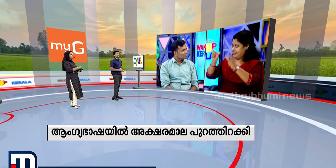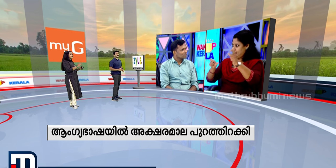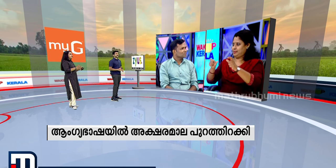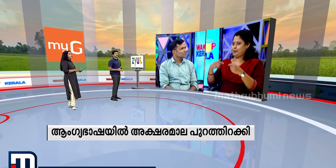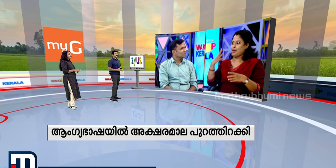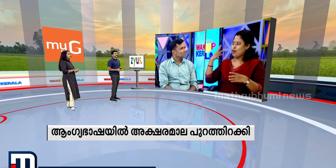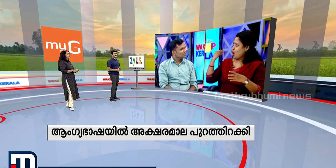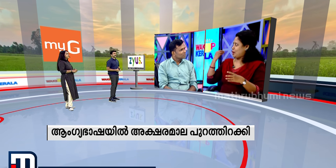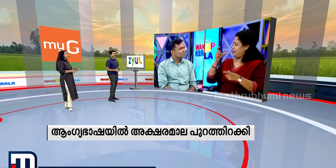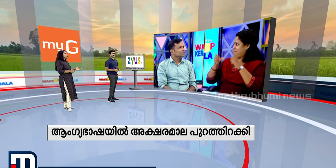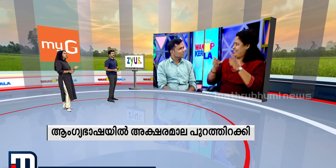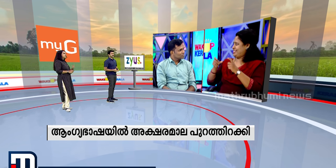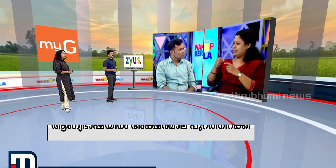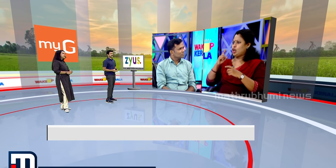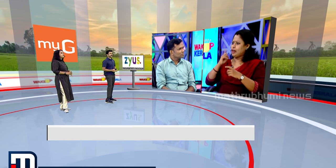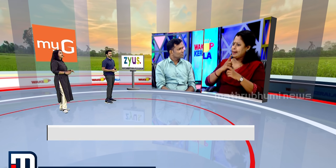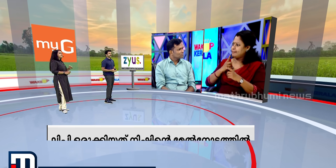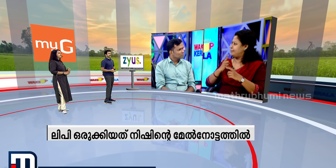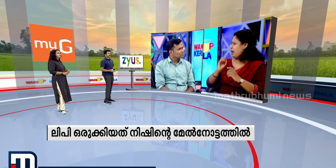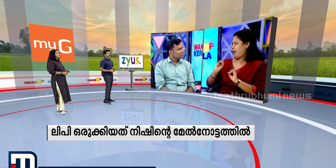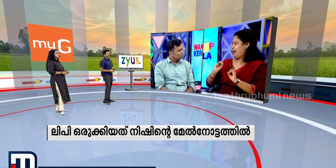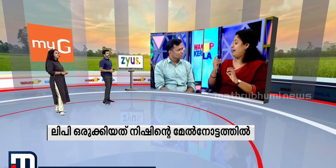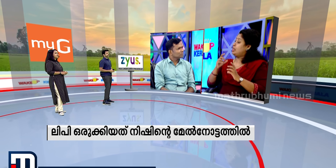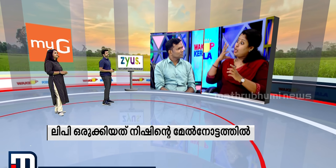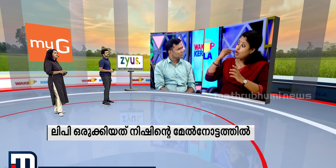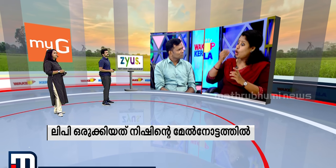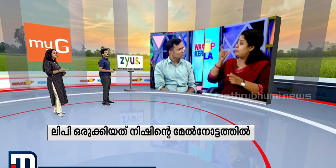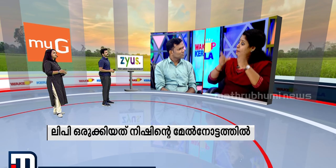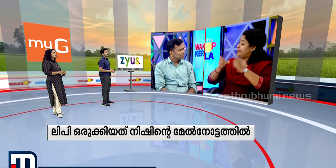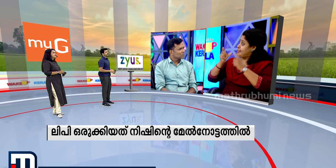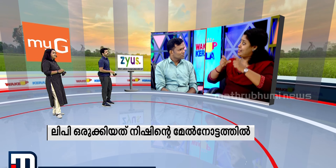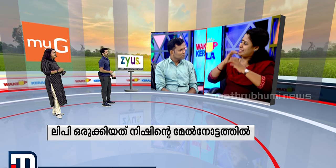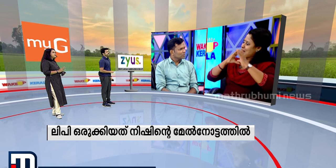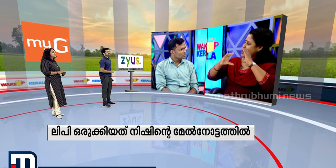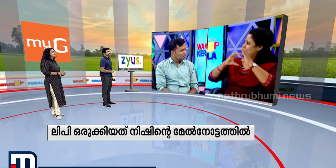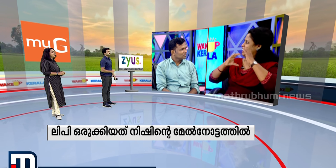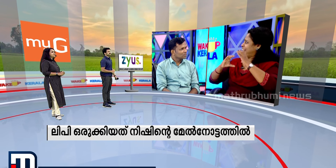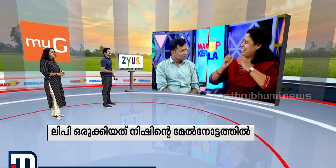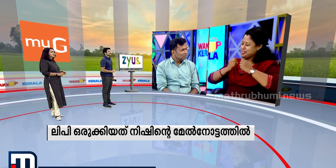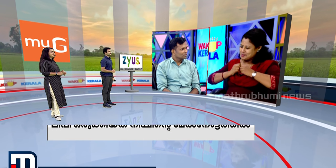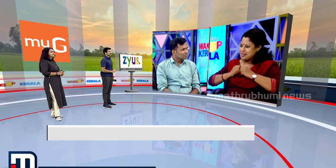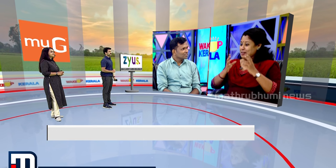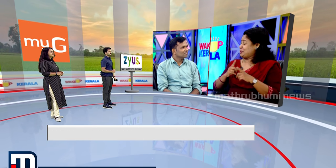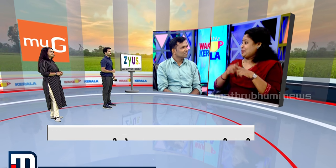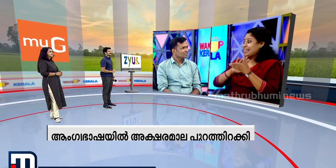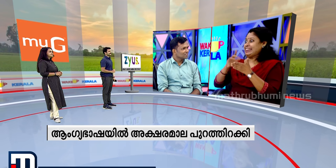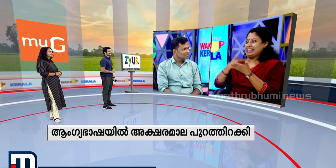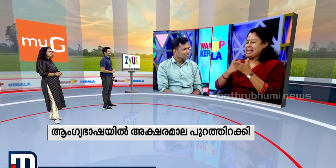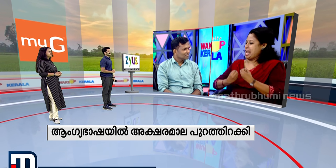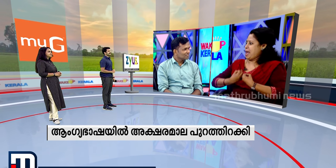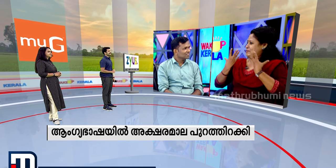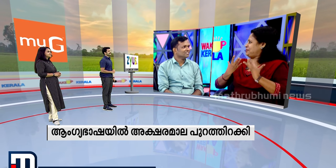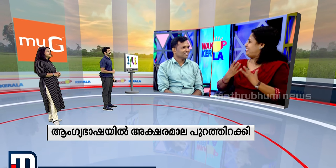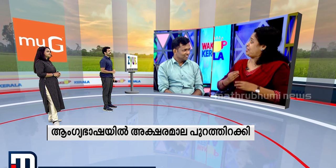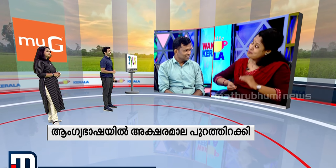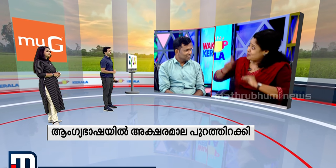അല്ലാത്തവരിലേക്ക് നിങ്ങളുടെ ആ ഒരു കമ്മ്യൂണിറ്റിയിലേക്ക് ഒതുങ്ങി നിൽക്കാതെ മറ്റുള്ളവരിലേക്ക് കൂടി ആശയവിനിമയം സാധ്യമാകുന്നതിൻ്റെ ഒരു സന്തോഷവും അതിൻ്റെ ഒരു ത്രില്ലും ഒക്കെ എത്രത്തോളം ഉണ്ട്